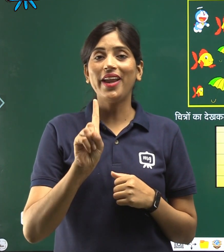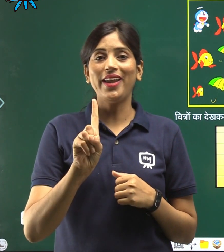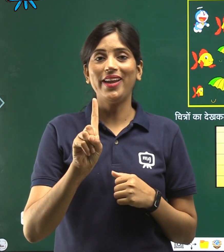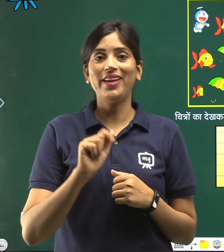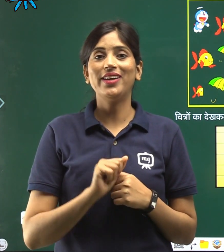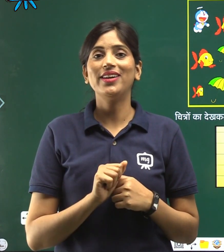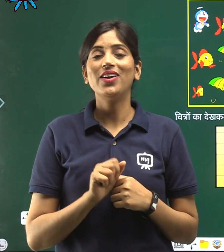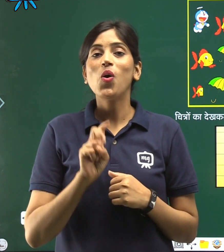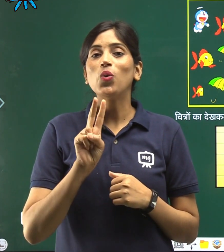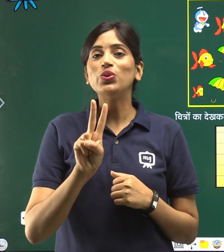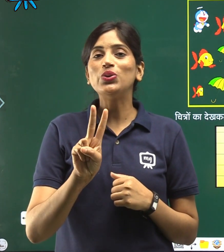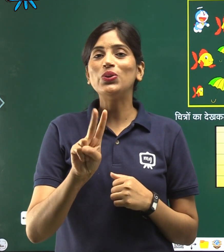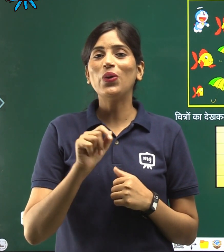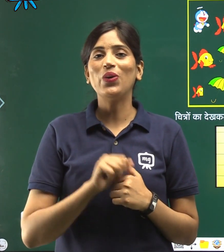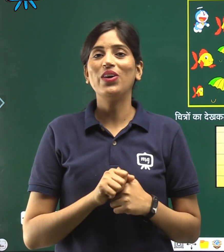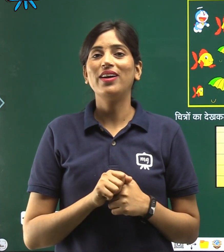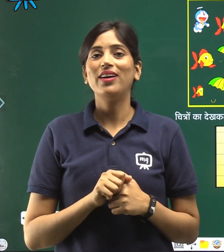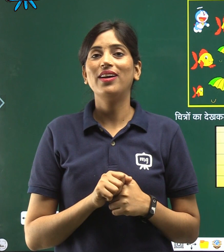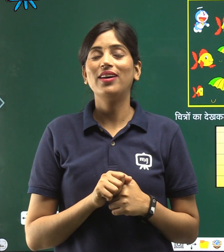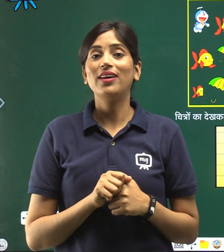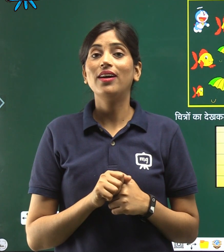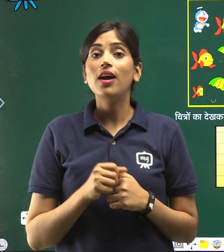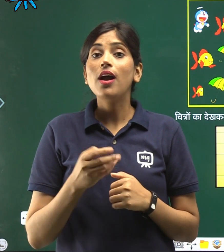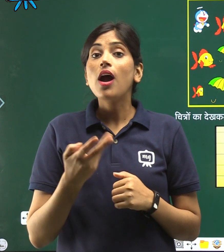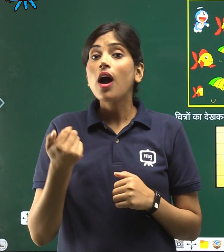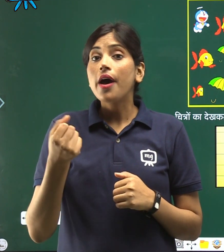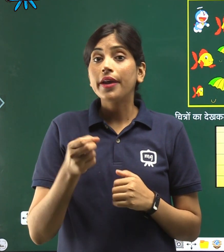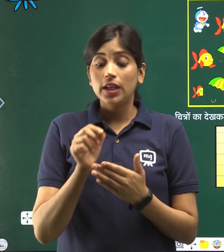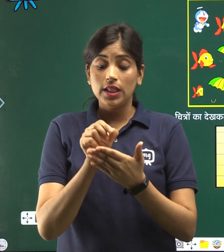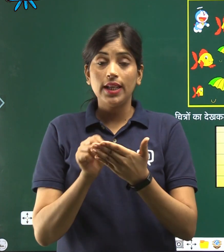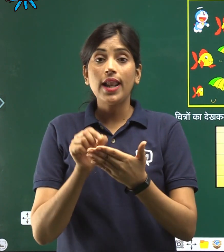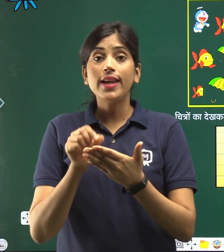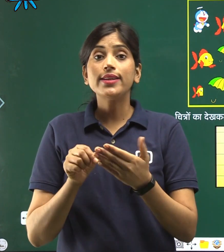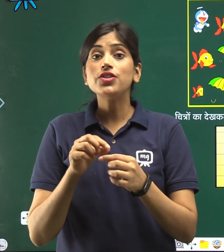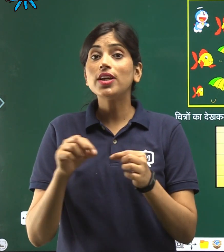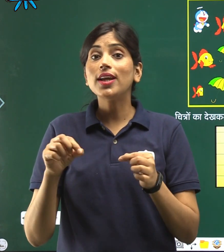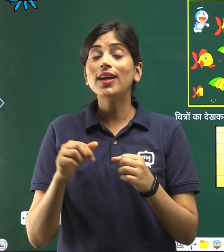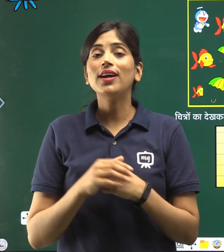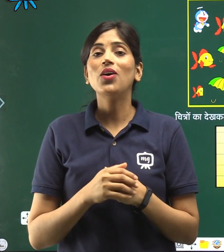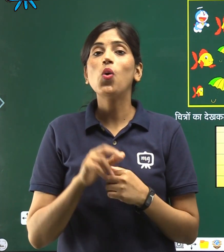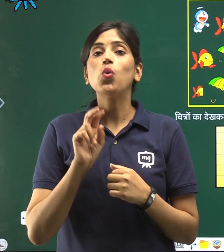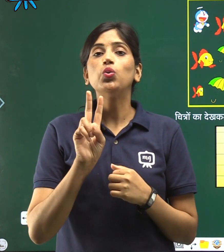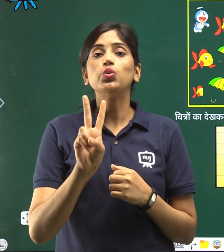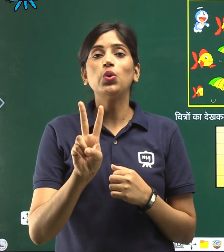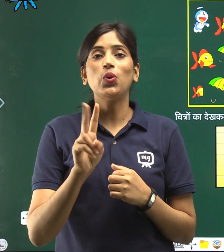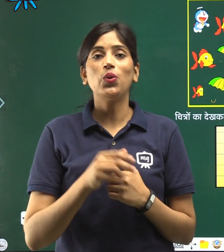1 2। कितनी लाइन खींचेंगे? 2